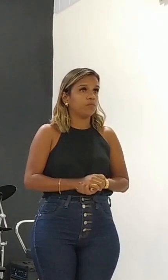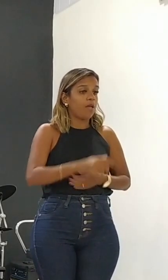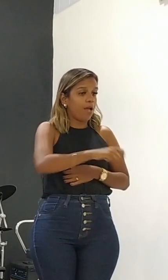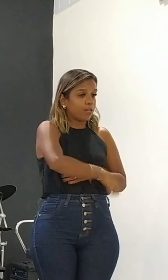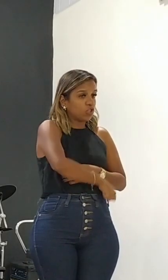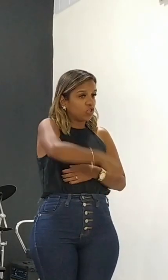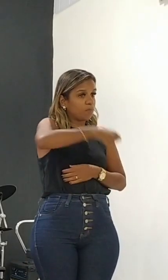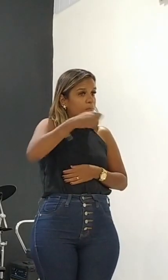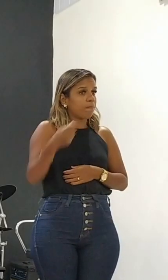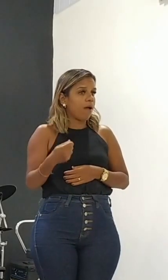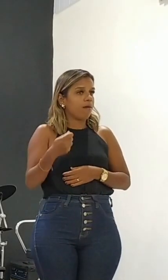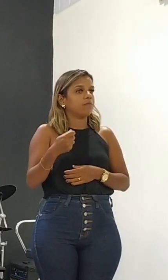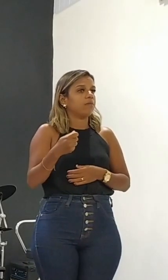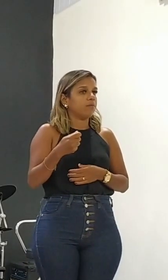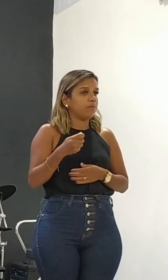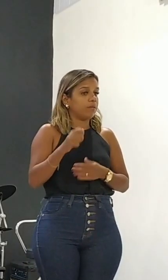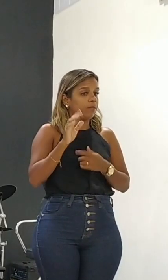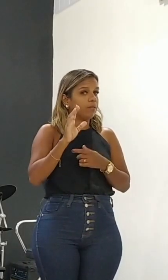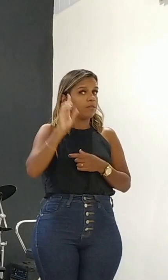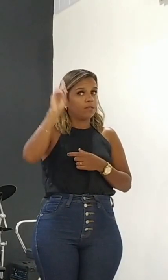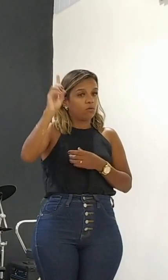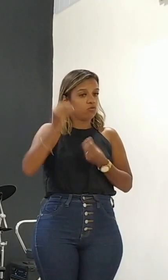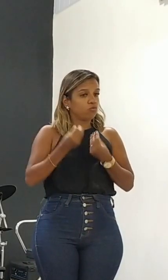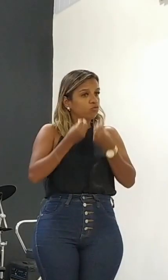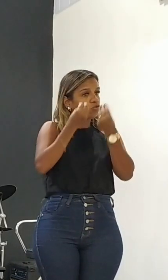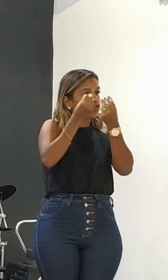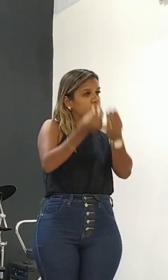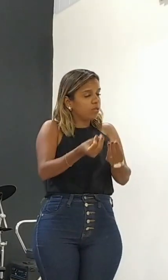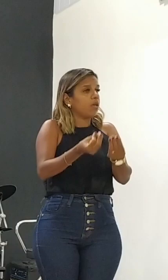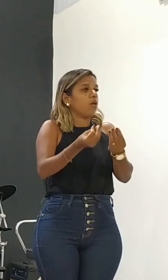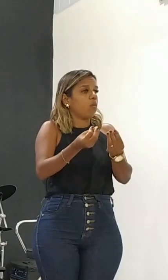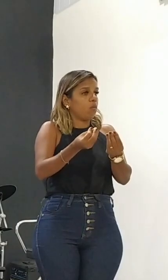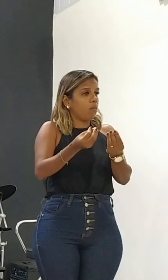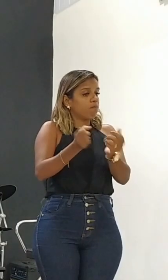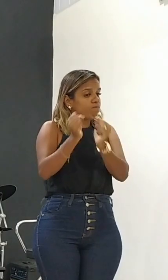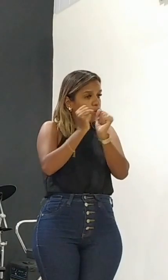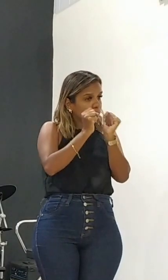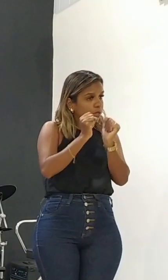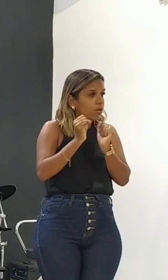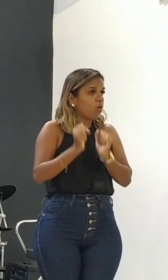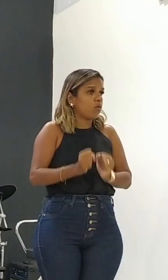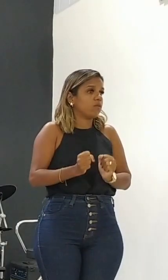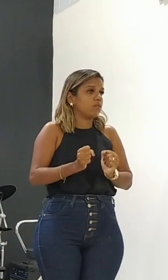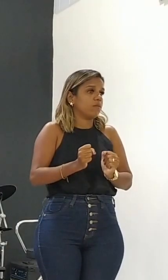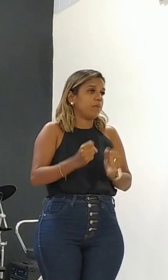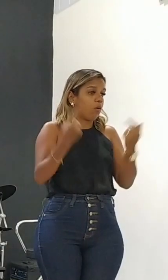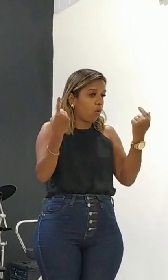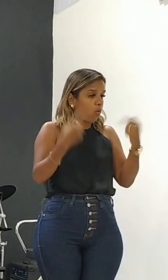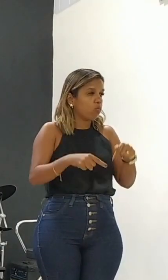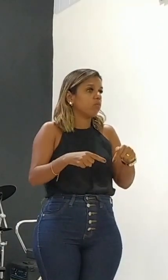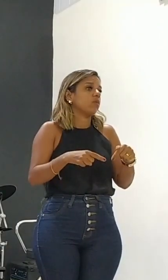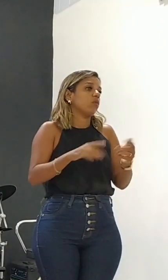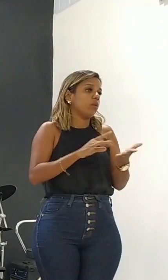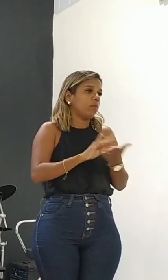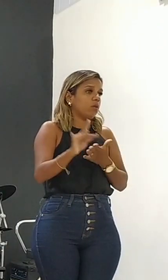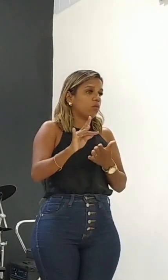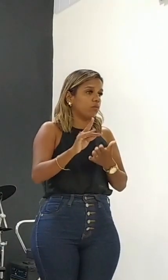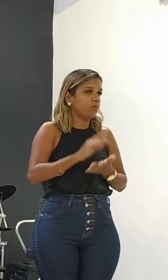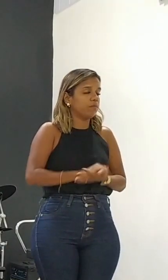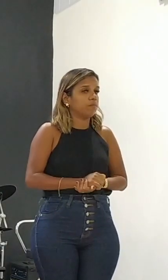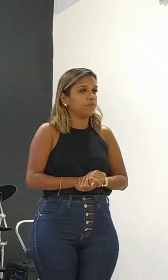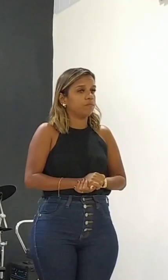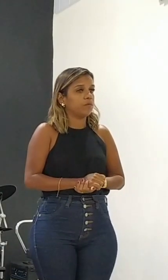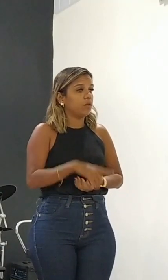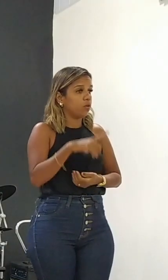é uma arma que Deus colocou nas nossas mãos, uma arma poderosa contra Satanás, né? E quando nós temos essa arma